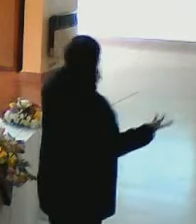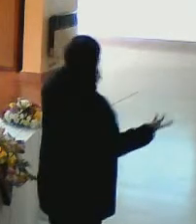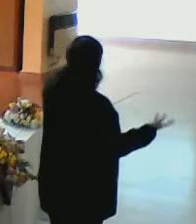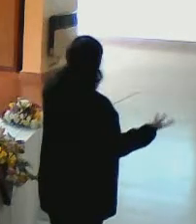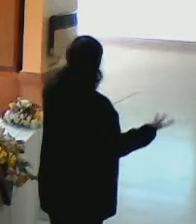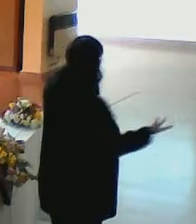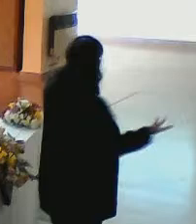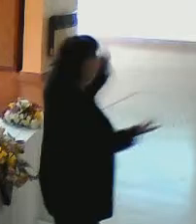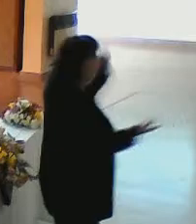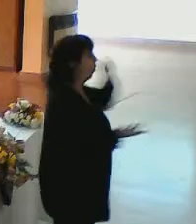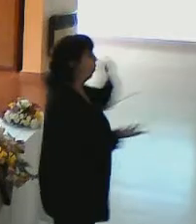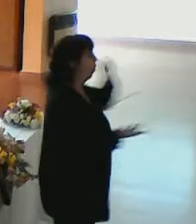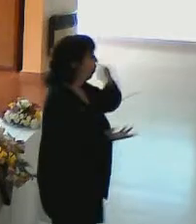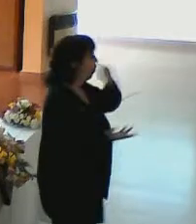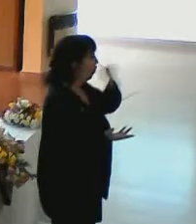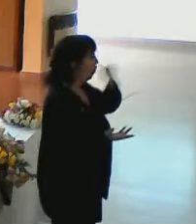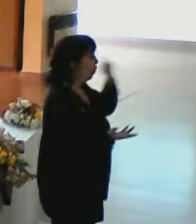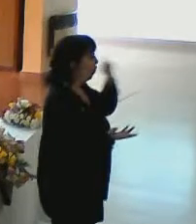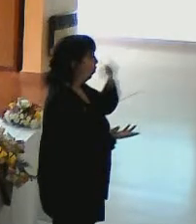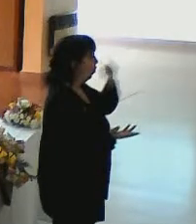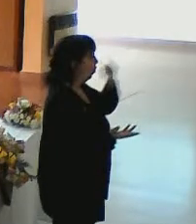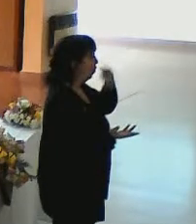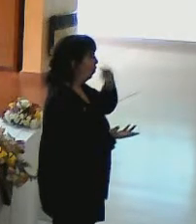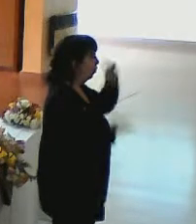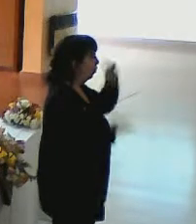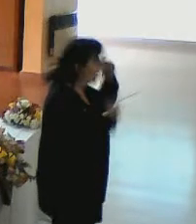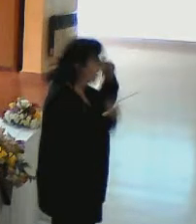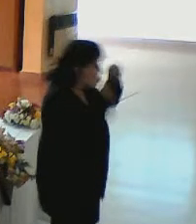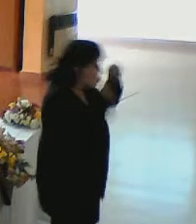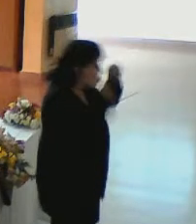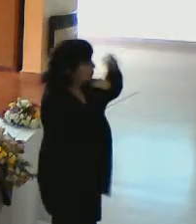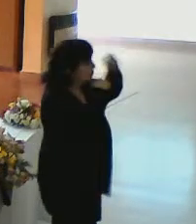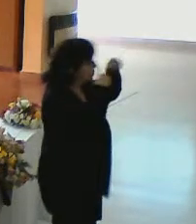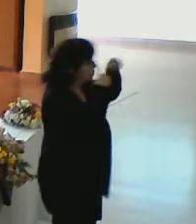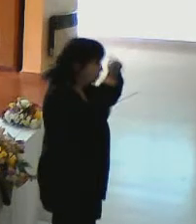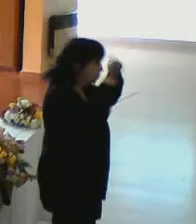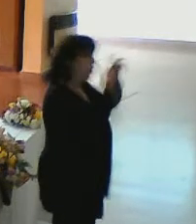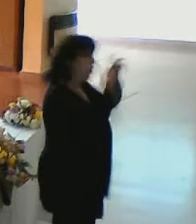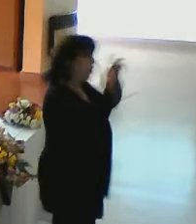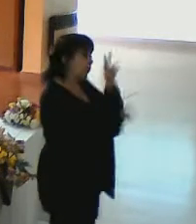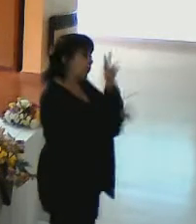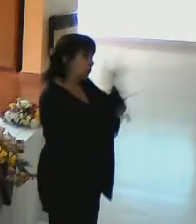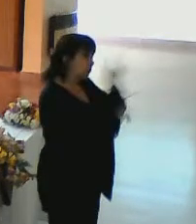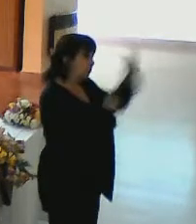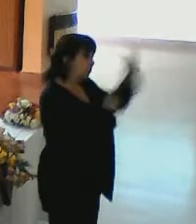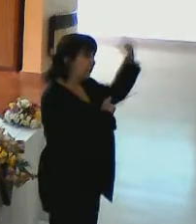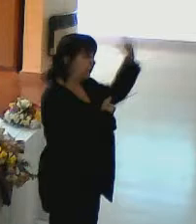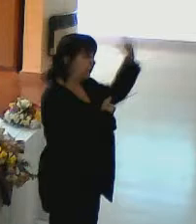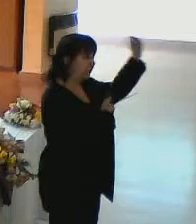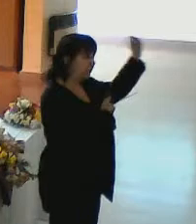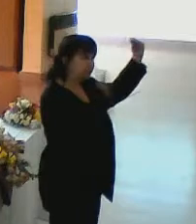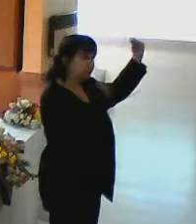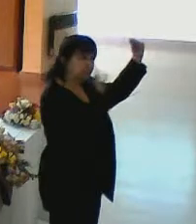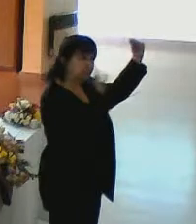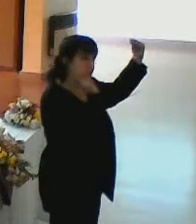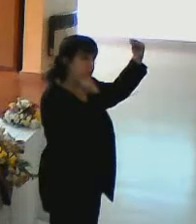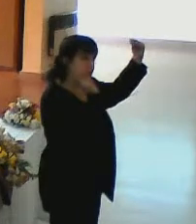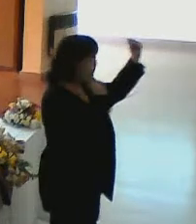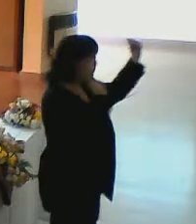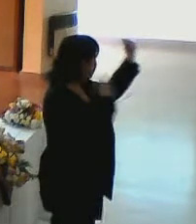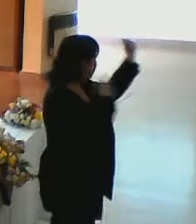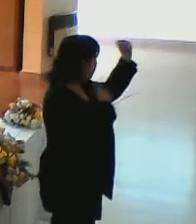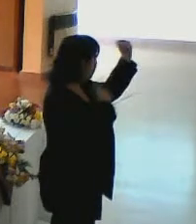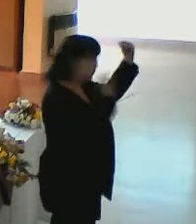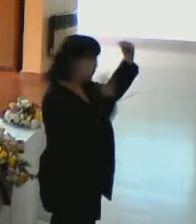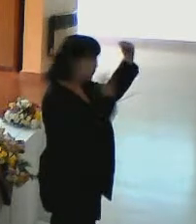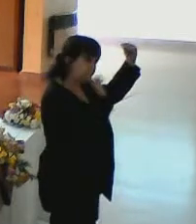que vemos en el niño movimientos oculares anormales, ausencia de seguimiento visual, nos debe hacer pensar que hay algún